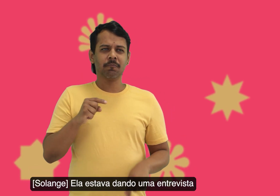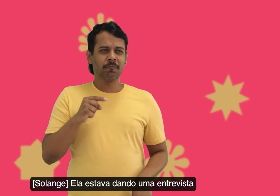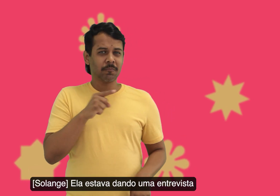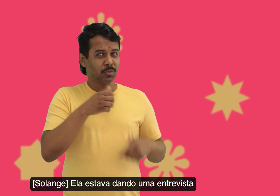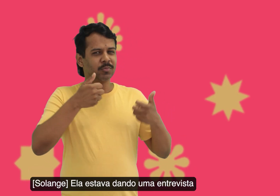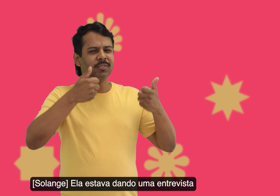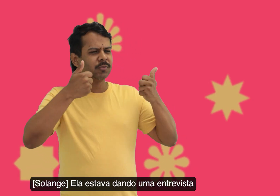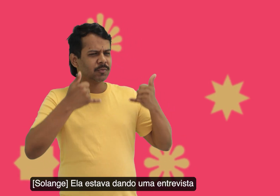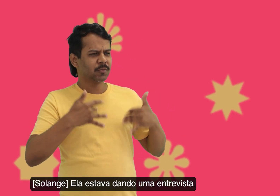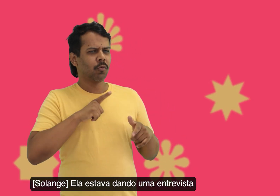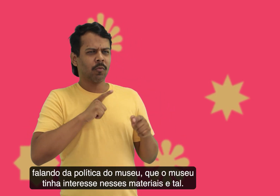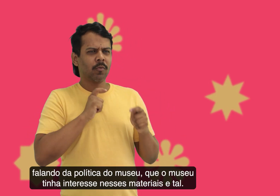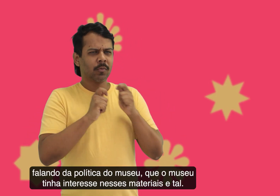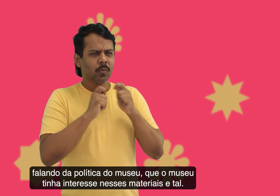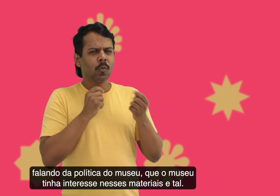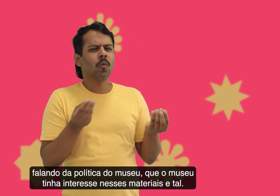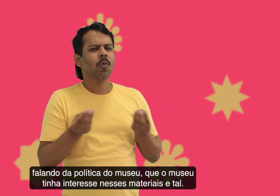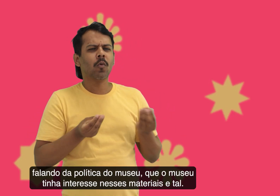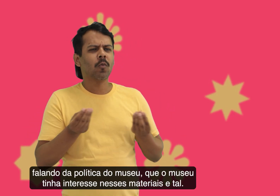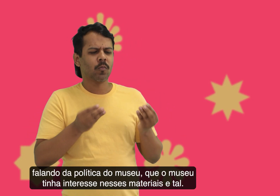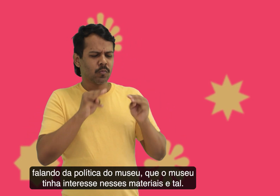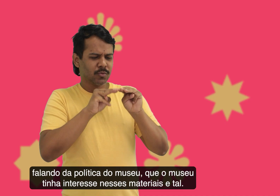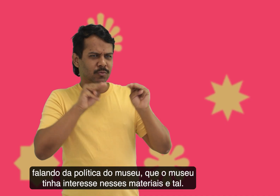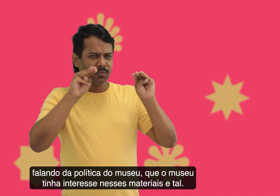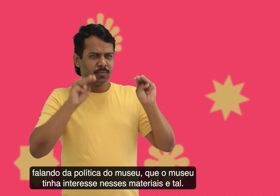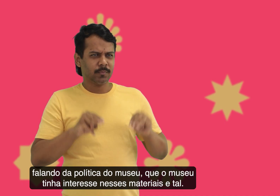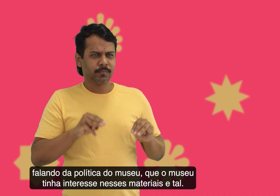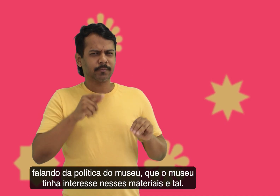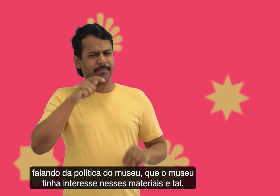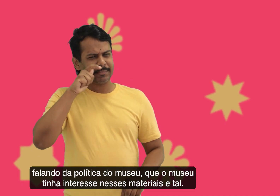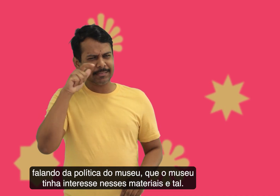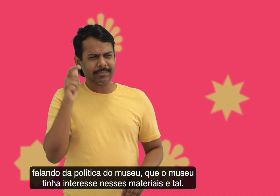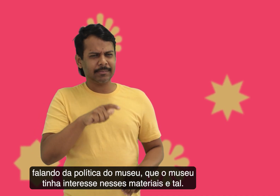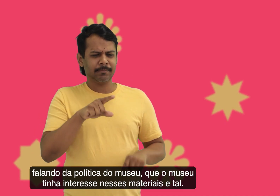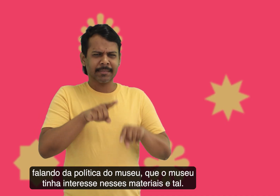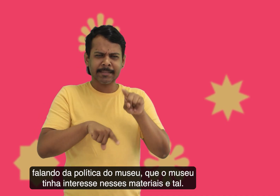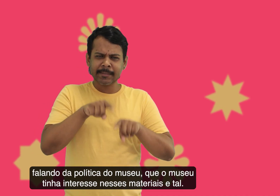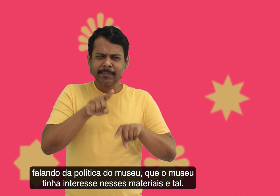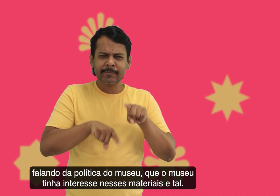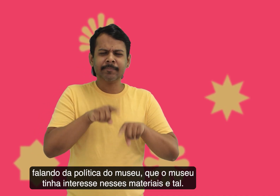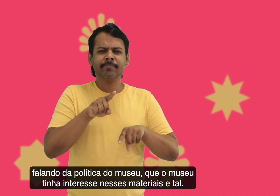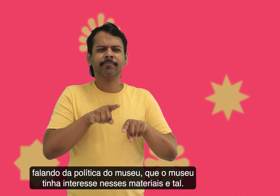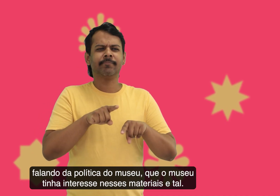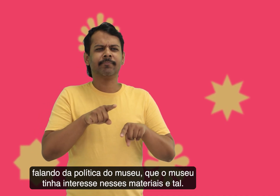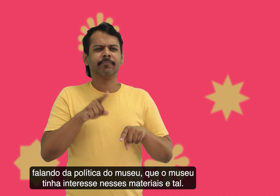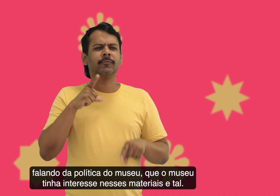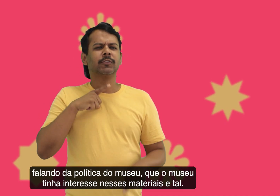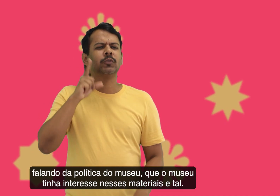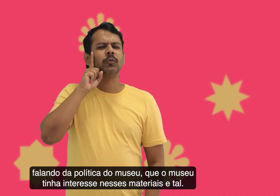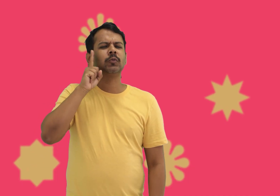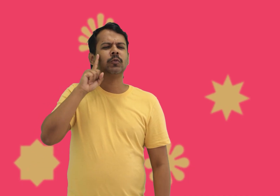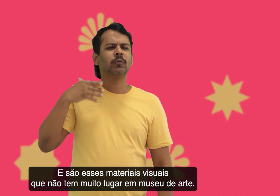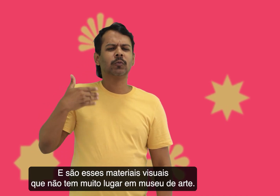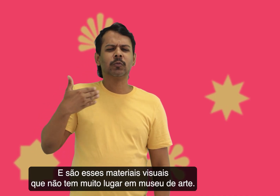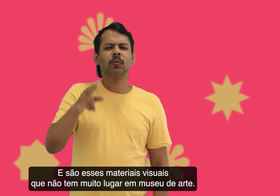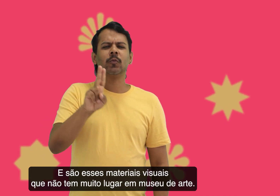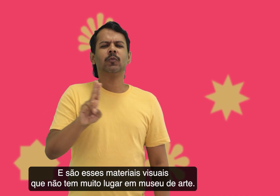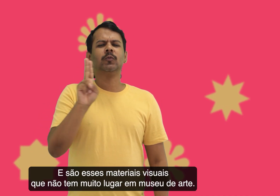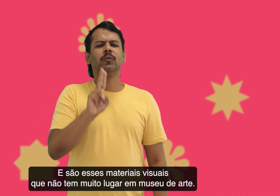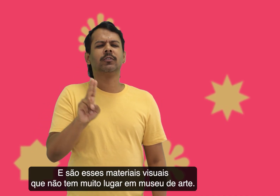estava dando uma entrevista falando da política do museu, que o museu tinha interesse nesses materiais e tal. E são esses